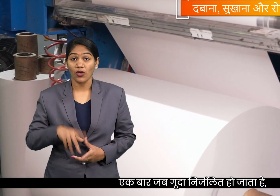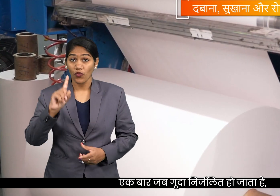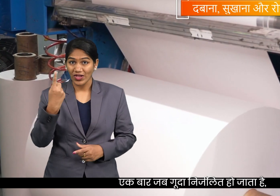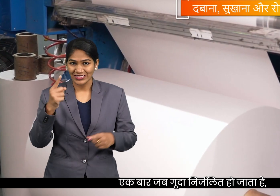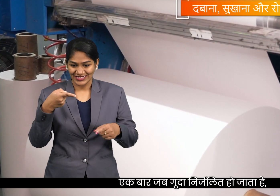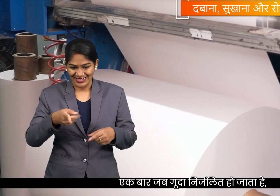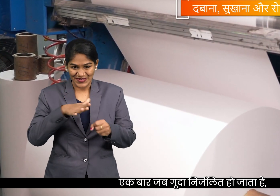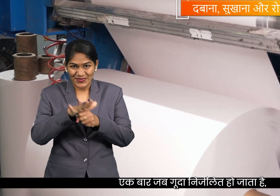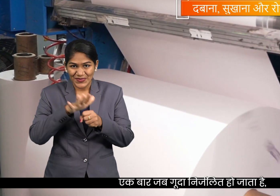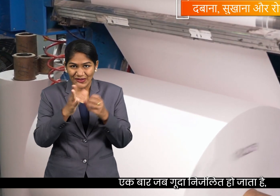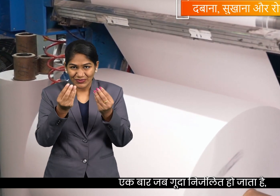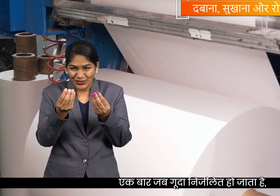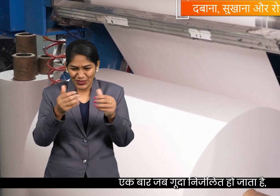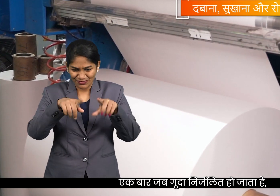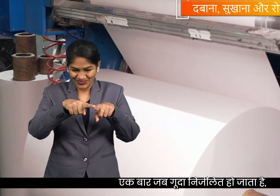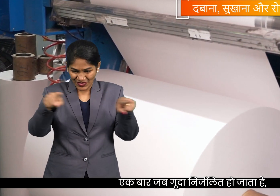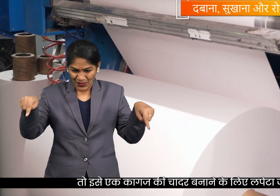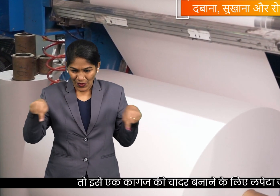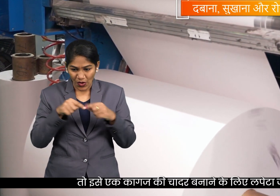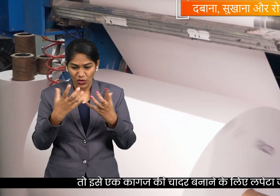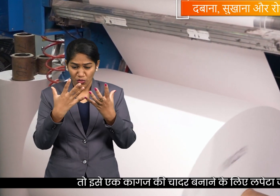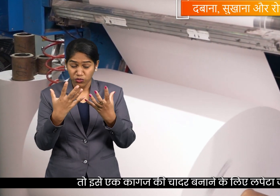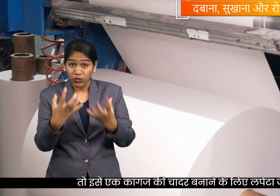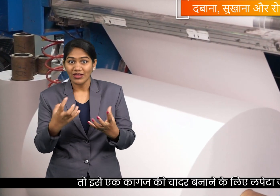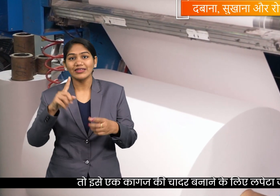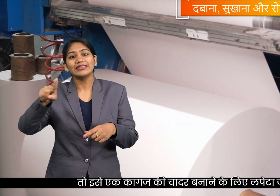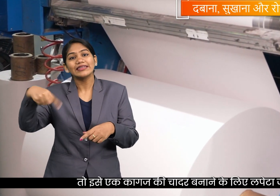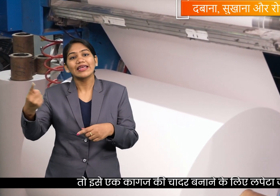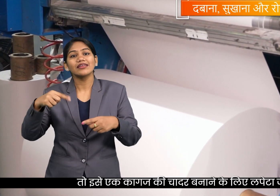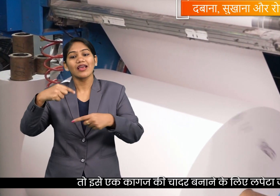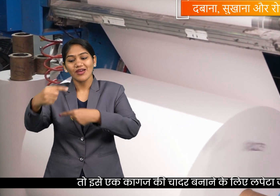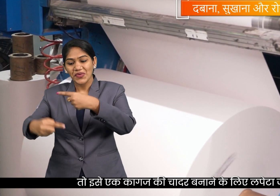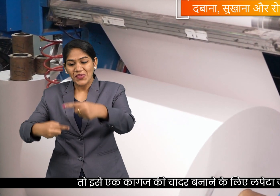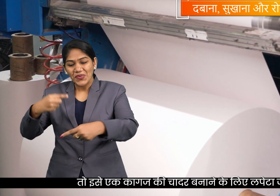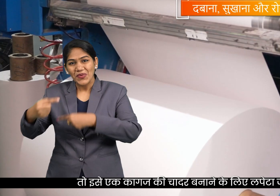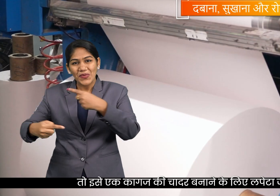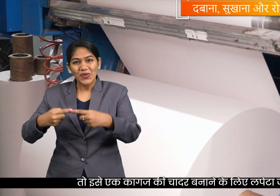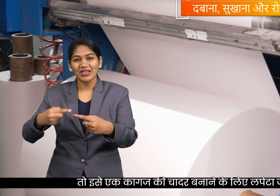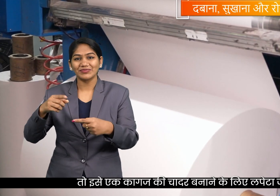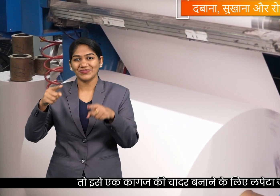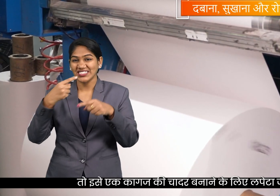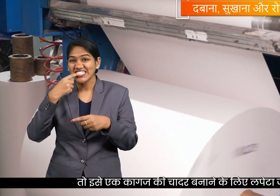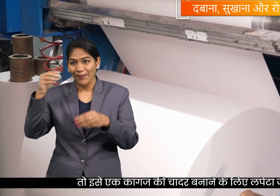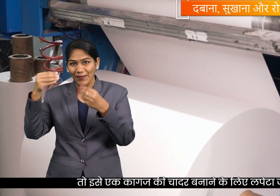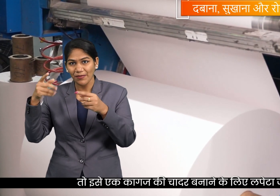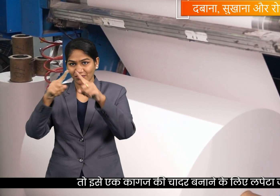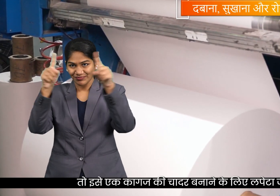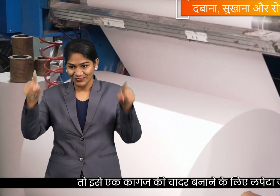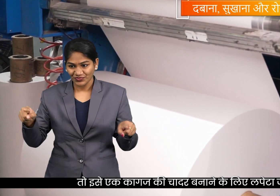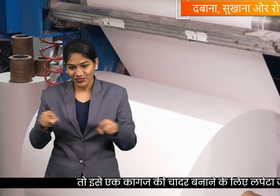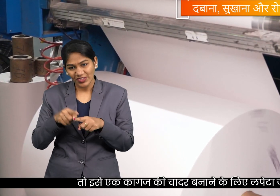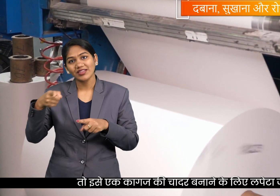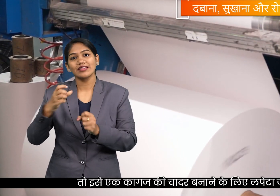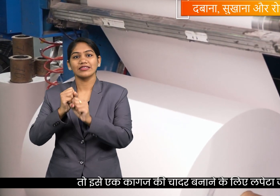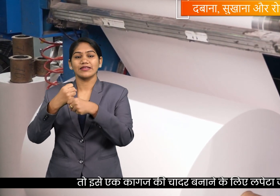एक बार जब गुद्दा निर्जलित हो जाता है, तो इसे एक कागज की चादर बनाने के लिए